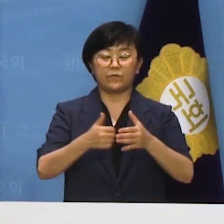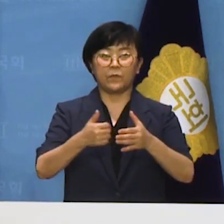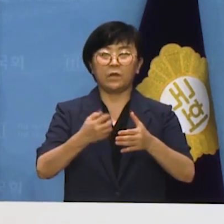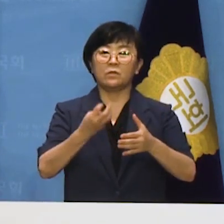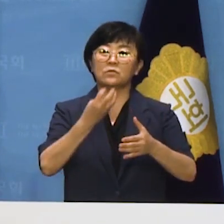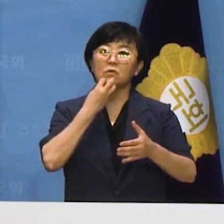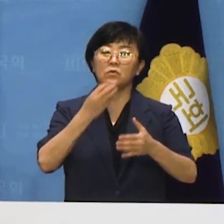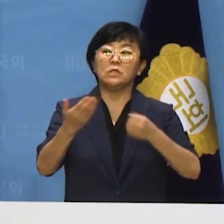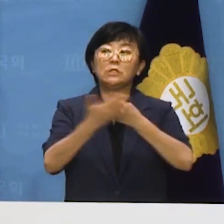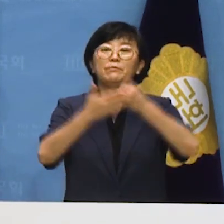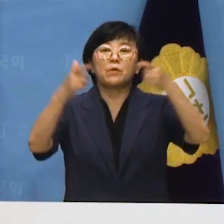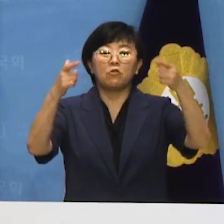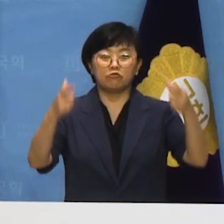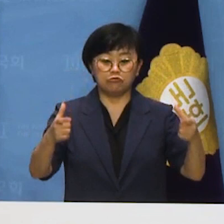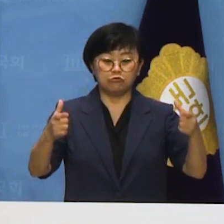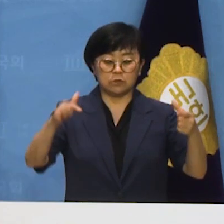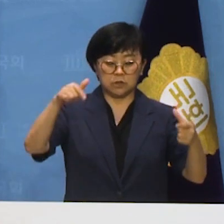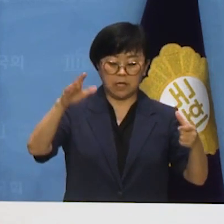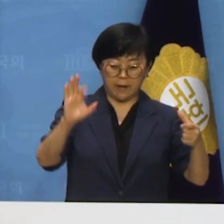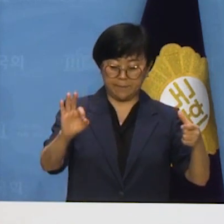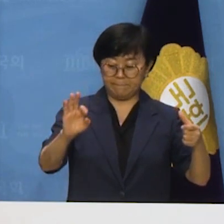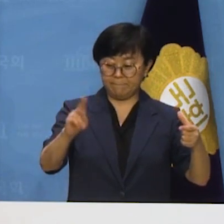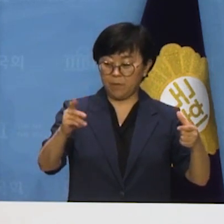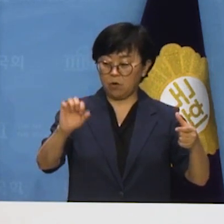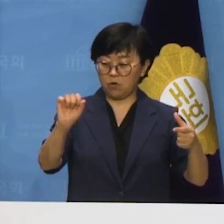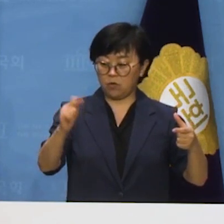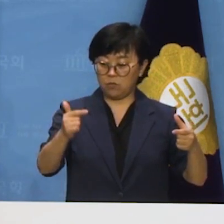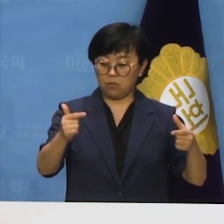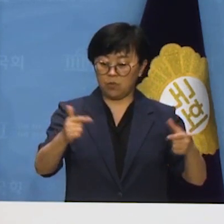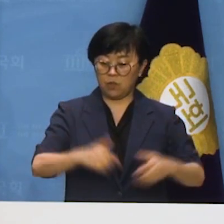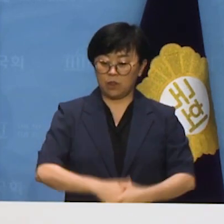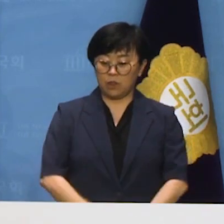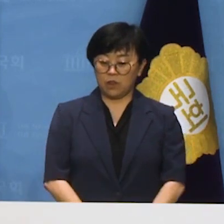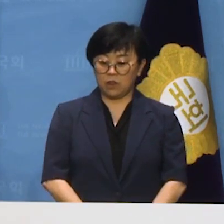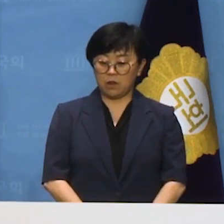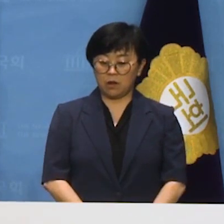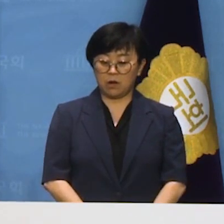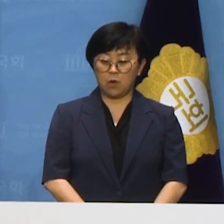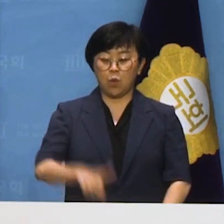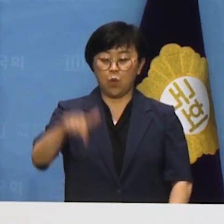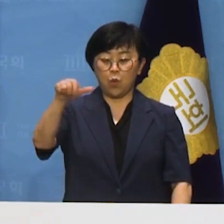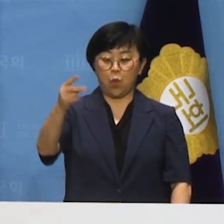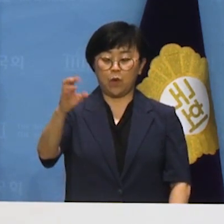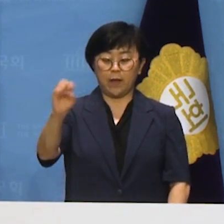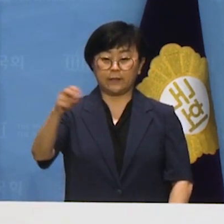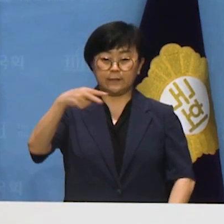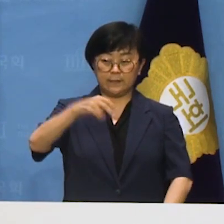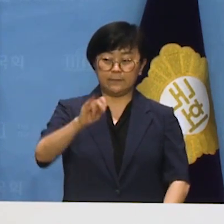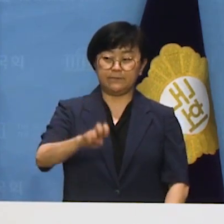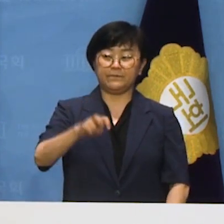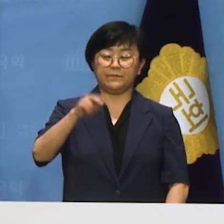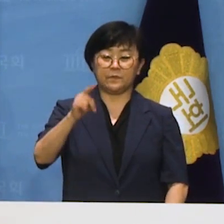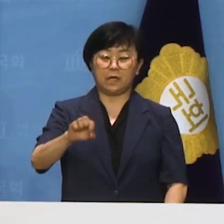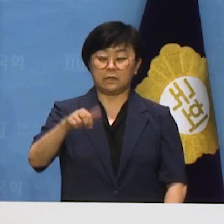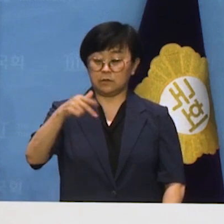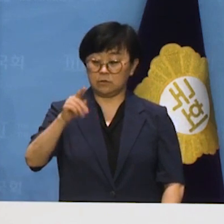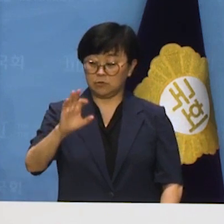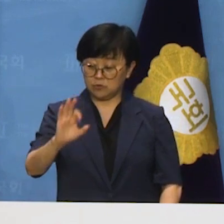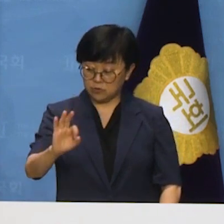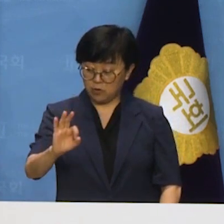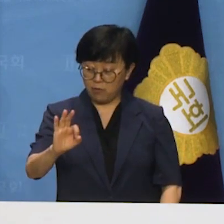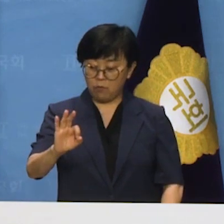은평구을 국회의원 강병원이고요 우리 경기 고향 갑에 심상정 국회의원님이 함께 와